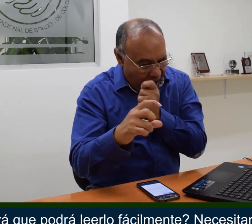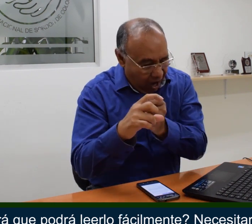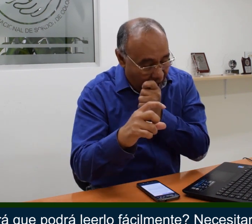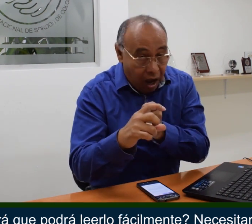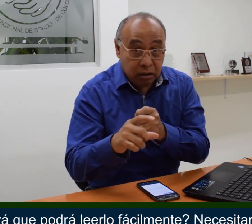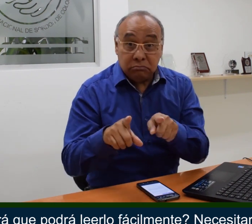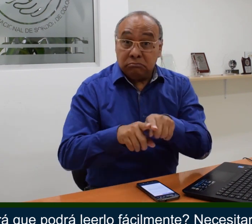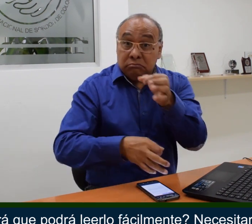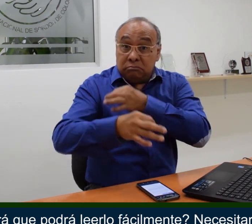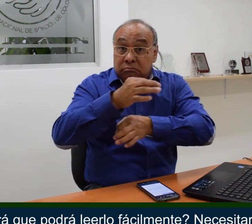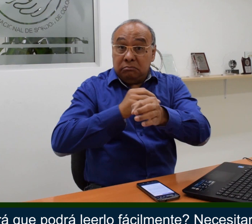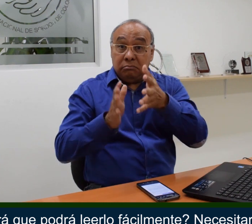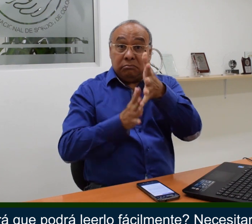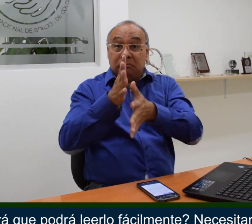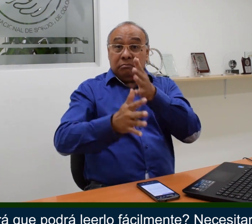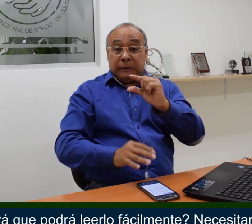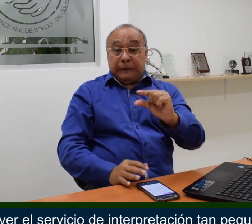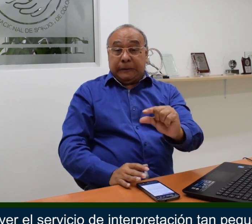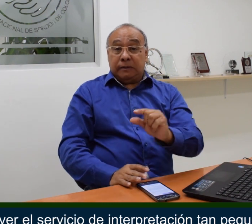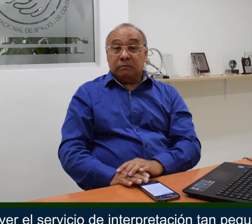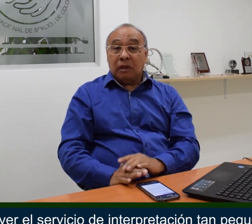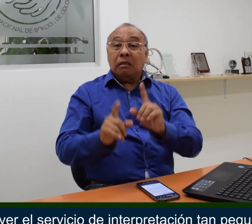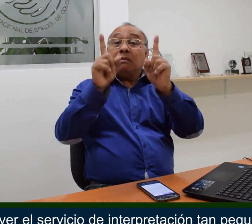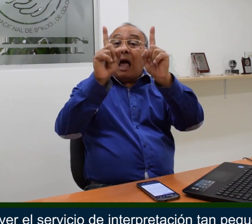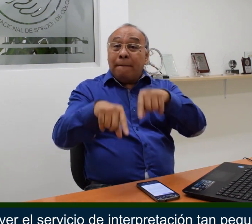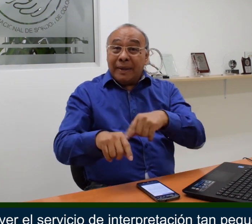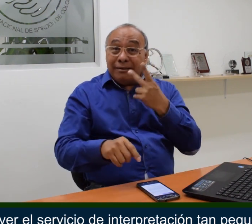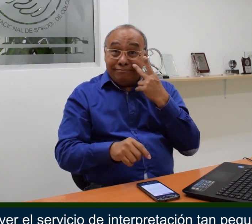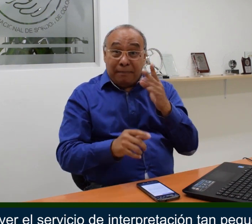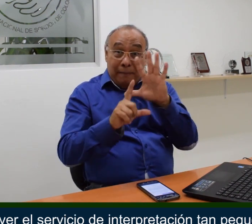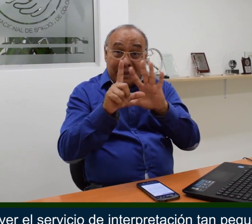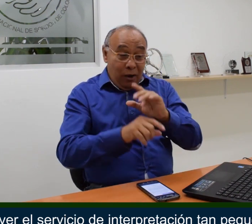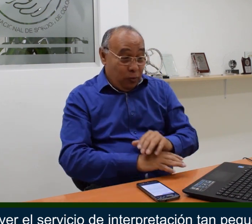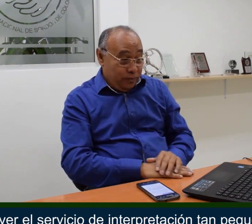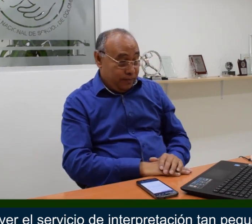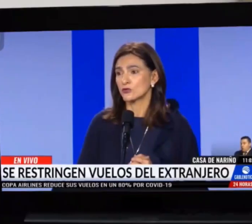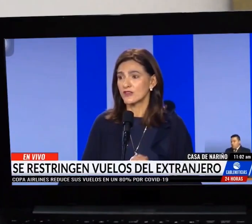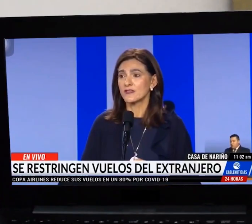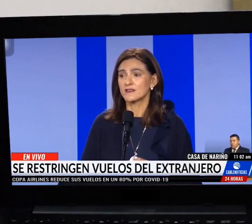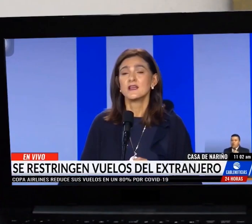Eso es lo que vivimos las personas sordas, al ver el servicio de interpretación tan pequeño. Miremos este otro